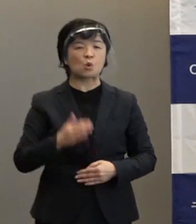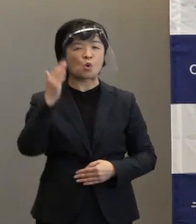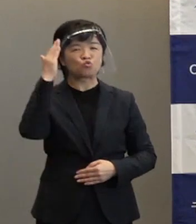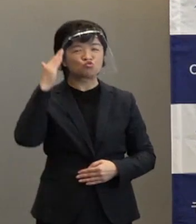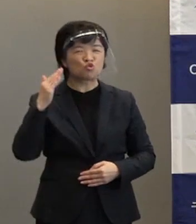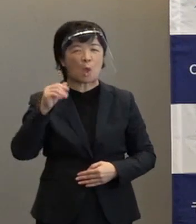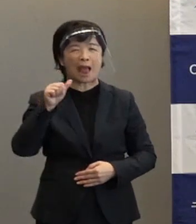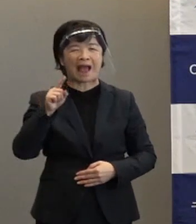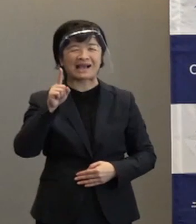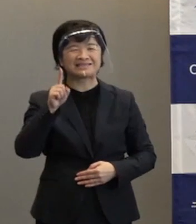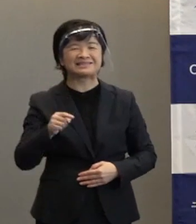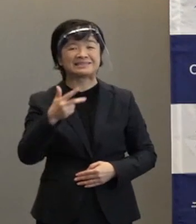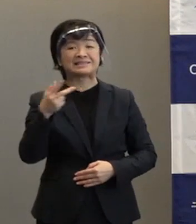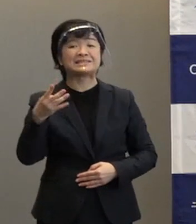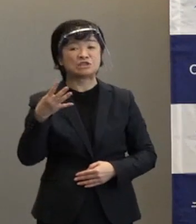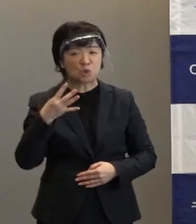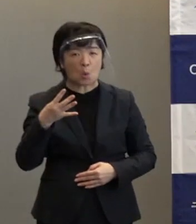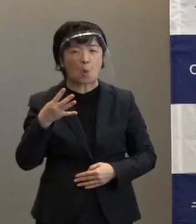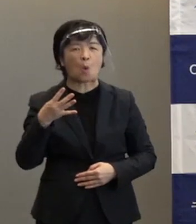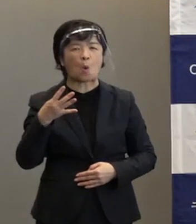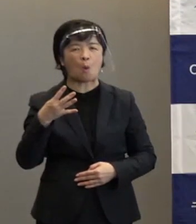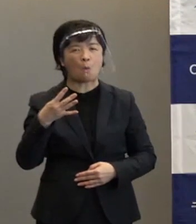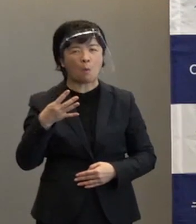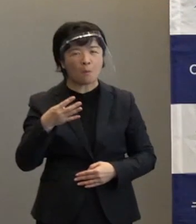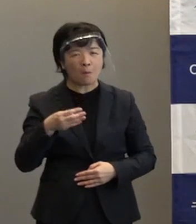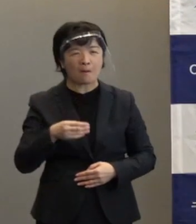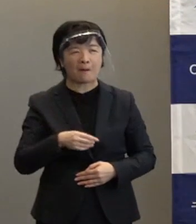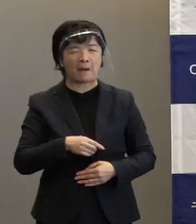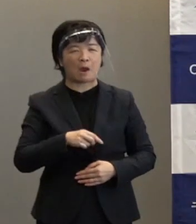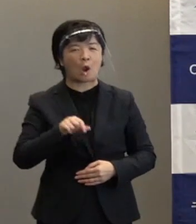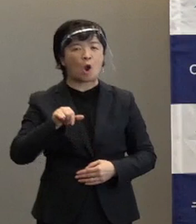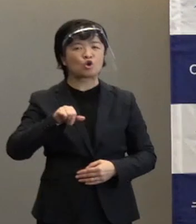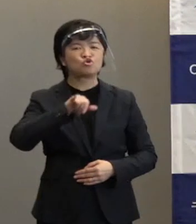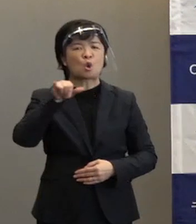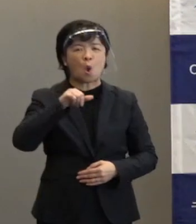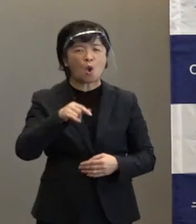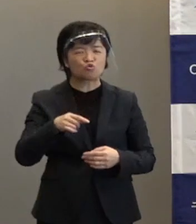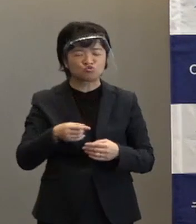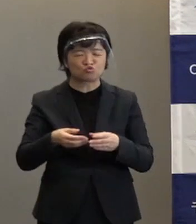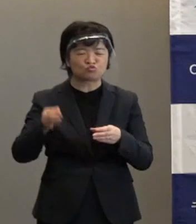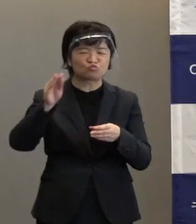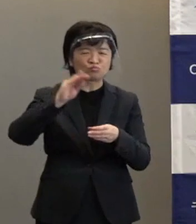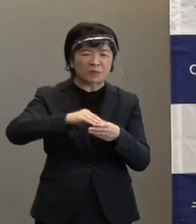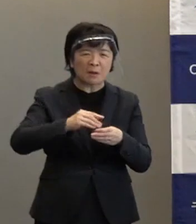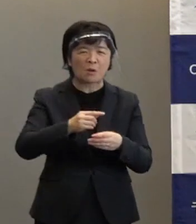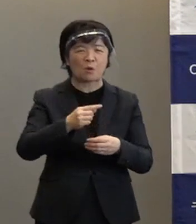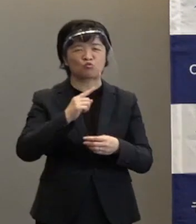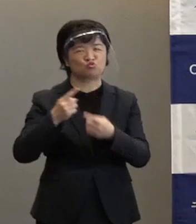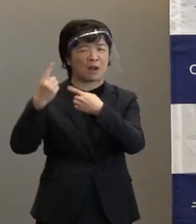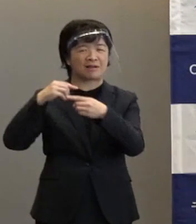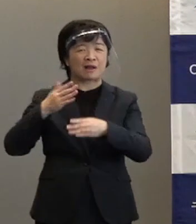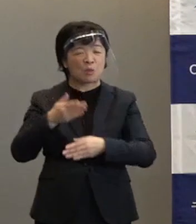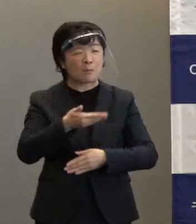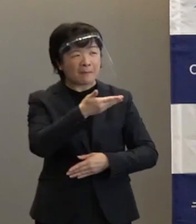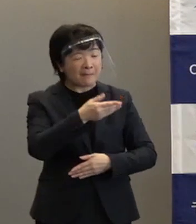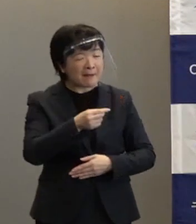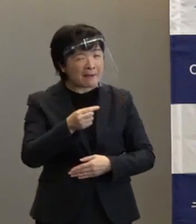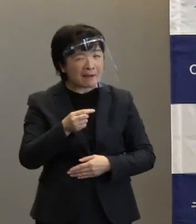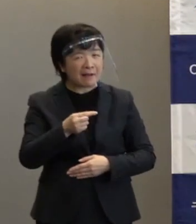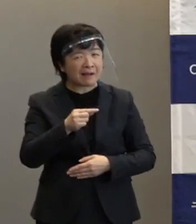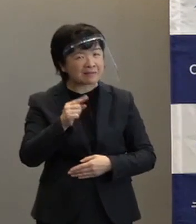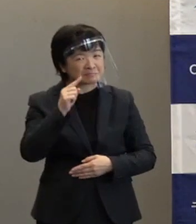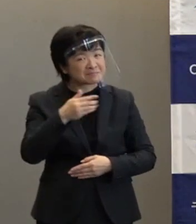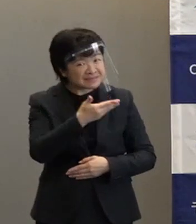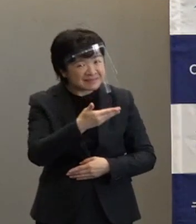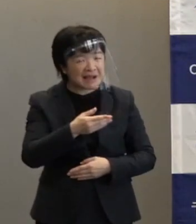でしたら、醤油を入れることによってアヒージョがこうどう変わるのか教えていただきたい。 はい、実はですね、